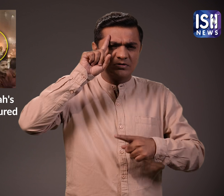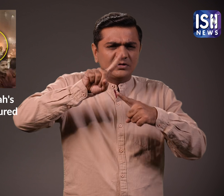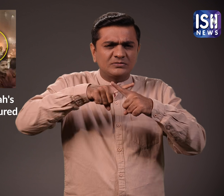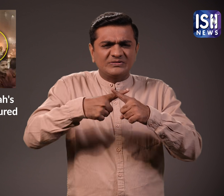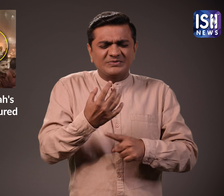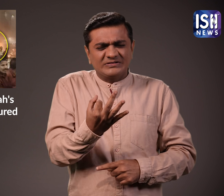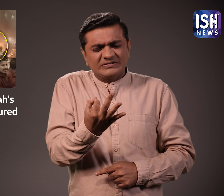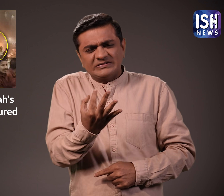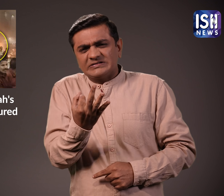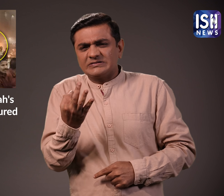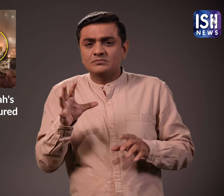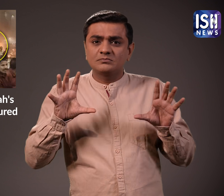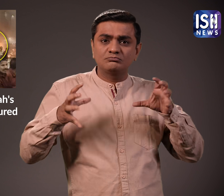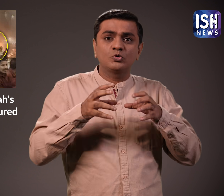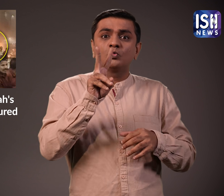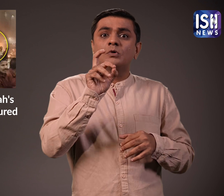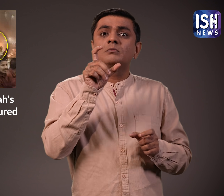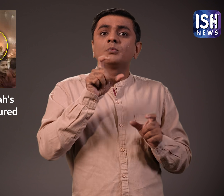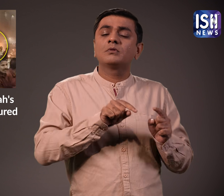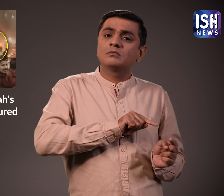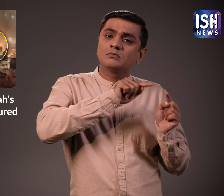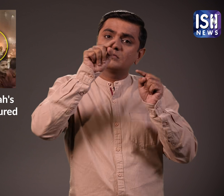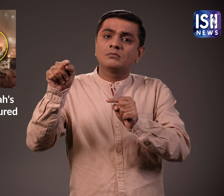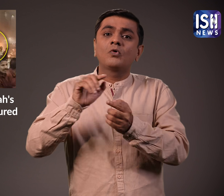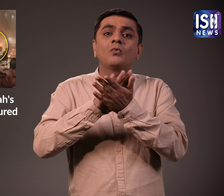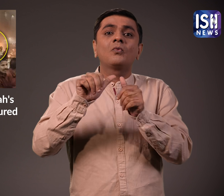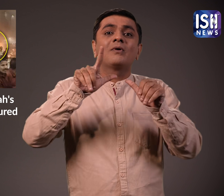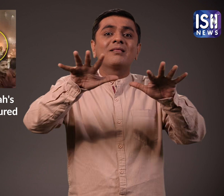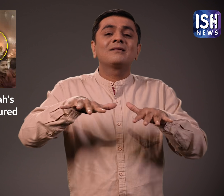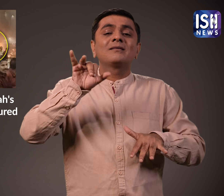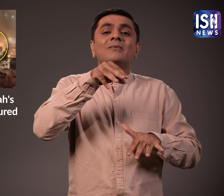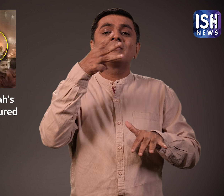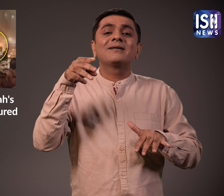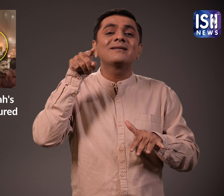केरल ब्लास्ट मामले की जाँच की निगरानी 20 सदस्य पुलिस टीम करेगी